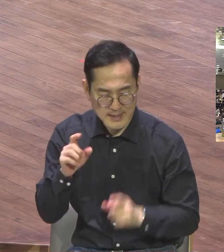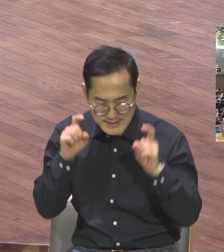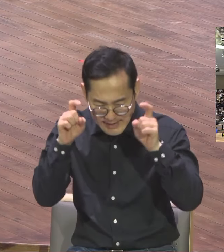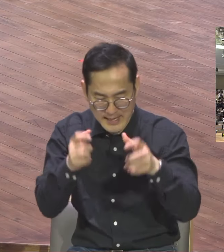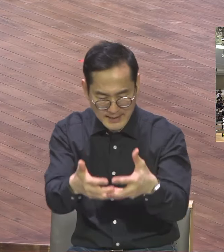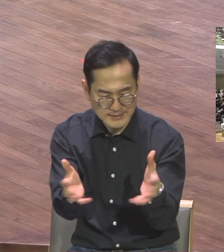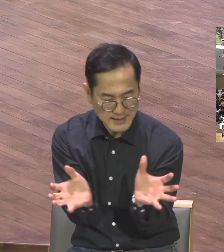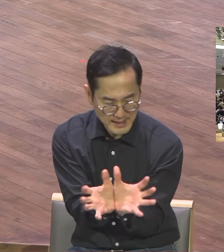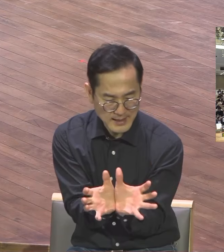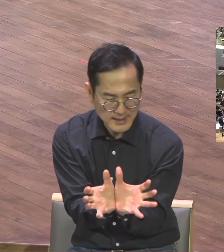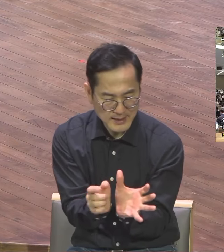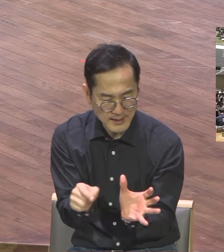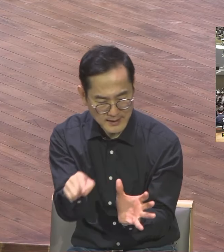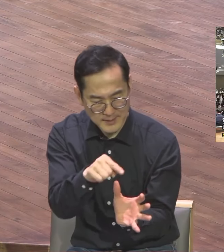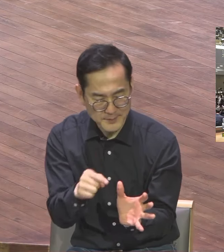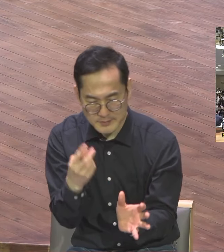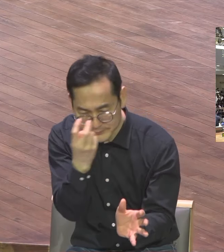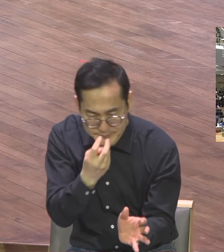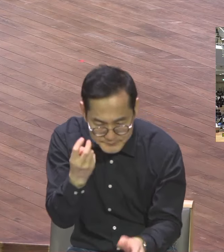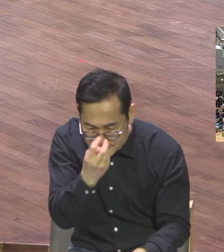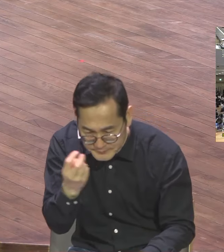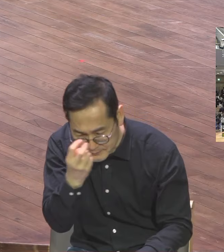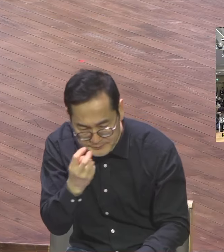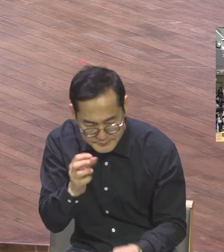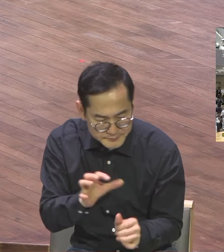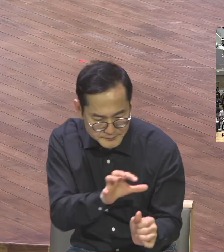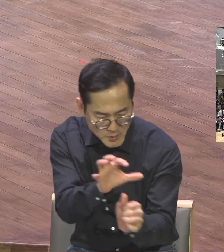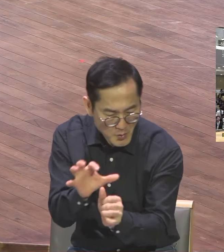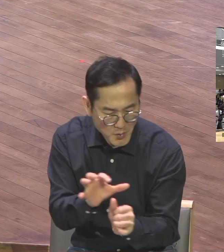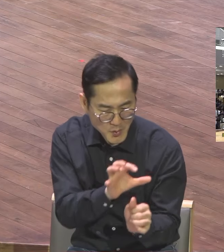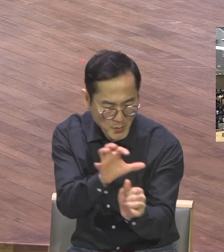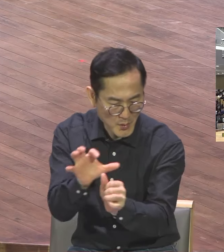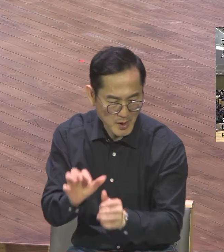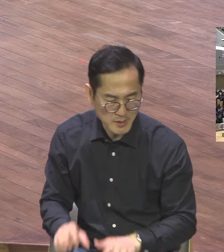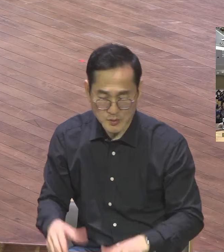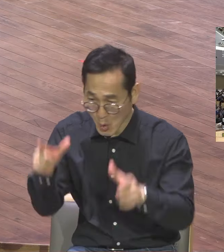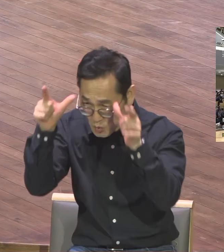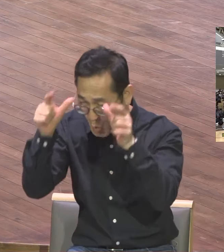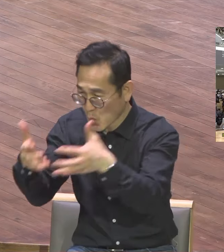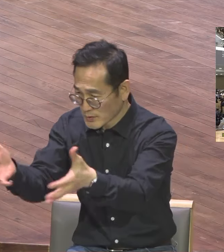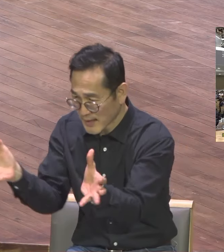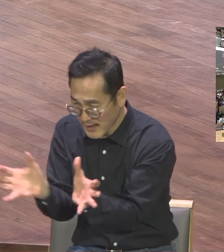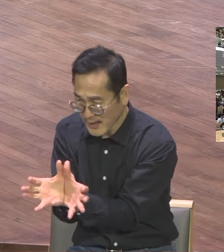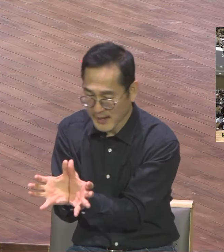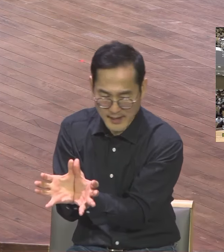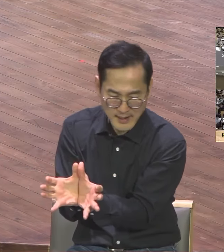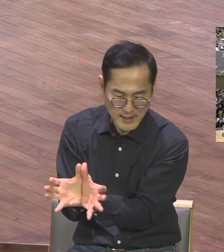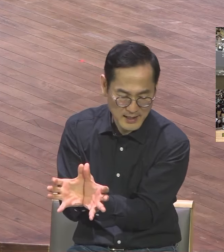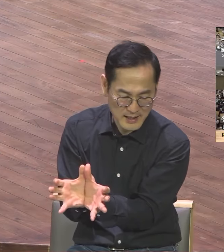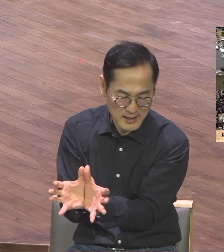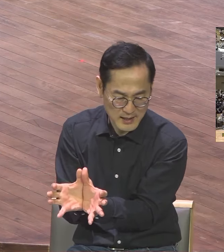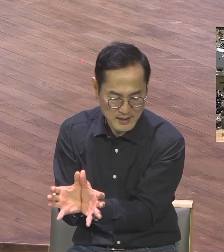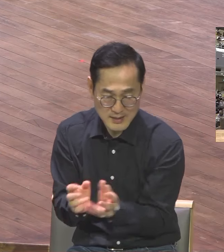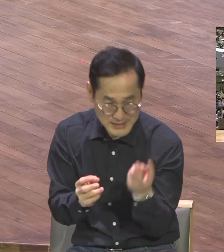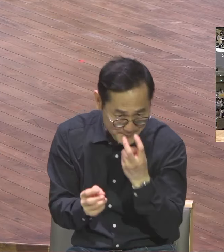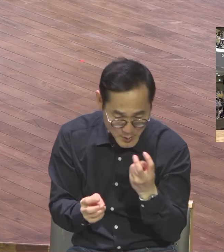너 양떼의 행편을 부지런히 살피며 너 소떼에게 마음을 두라.